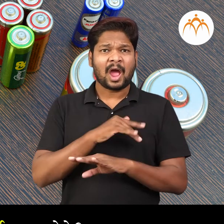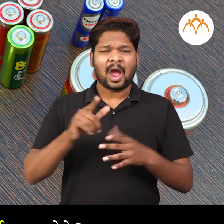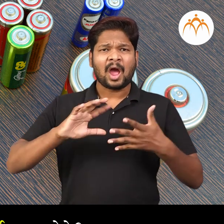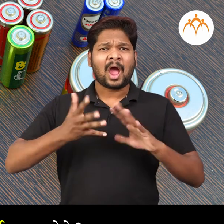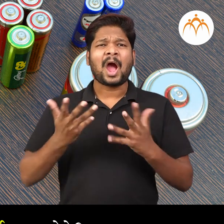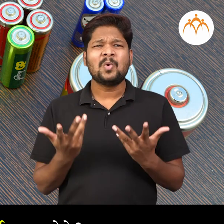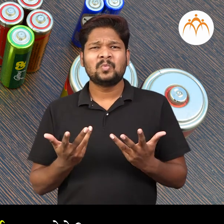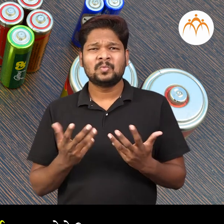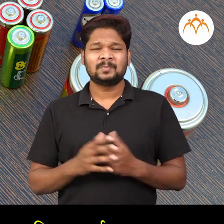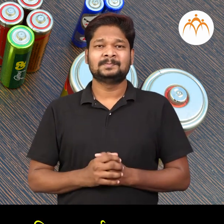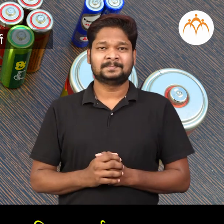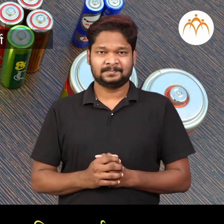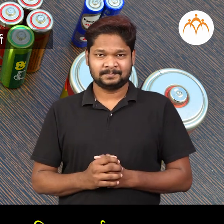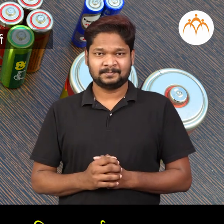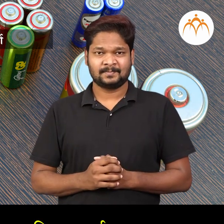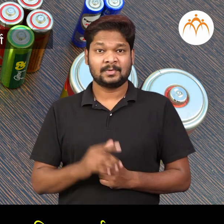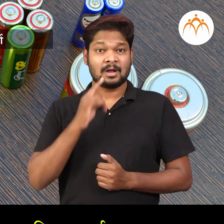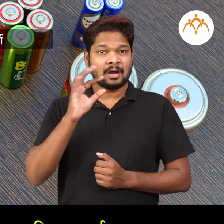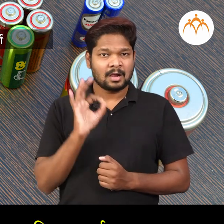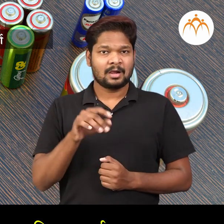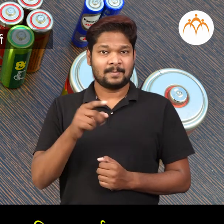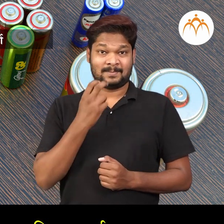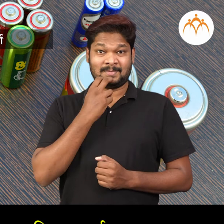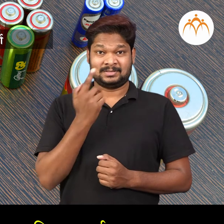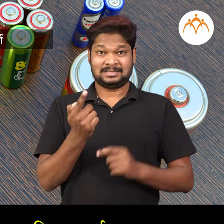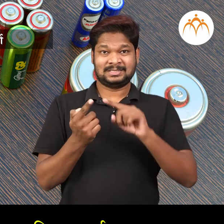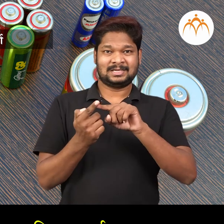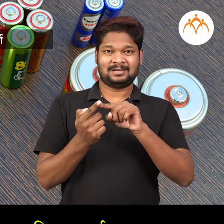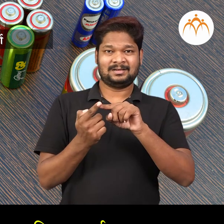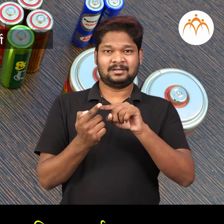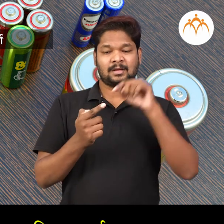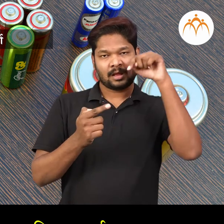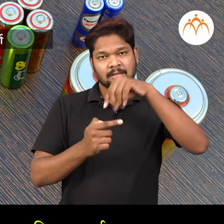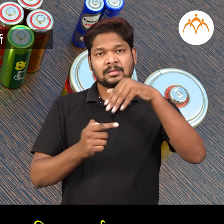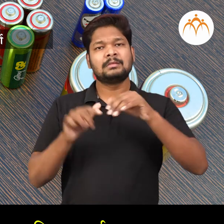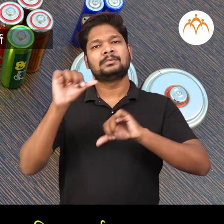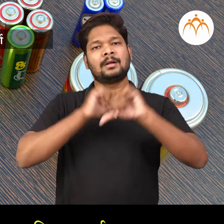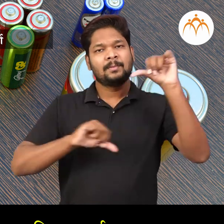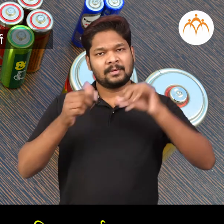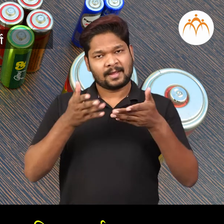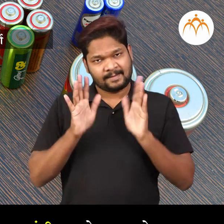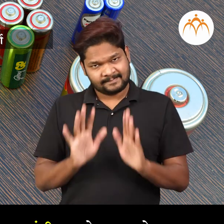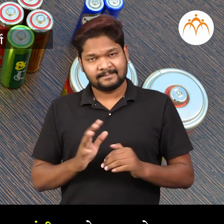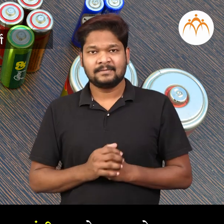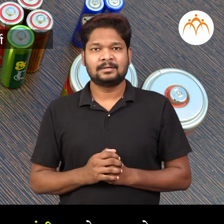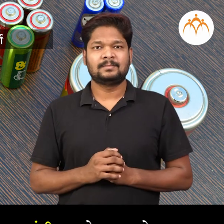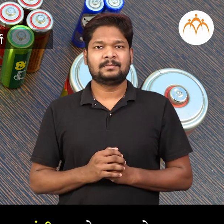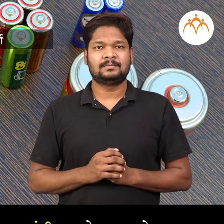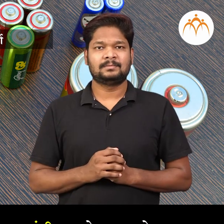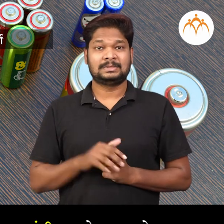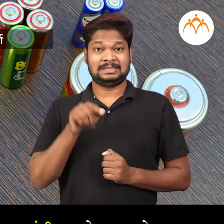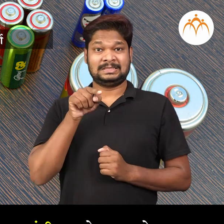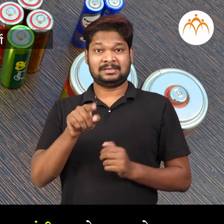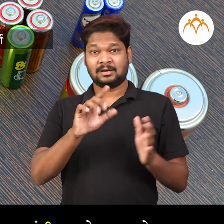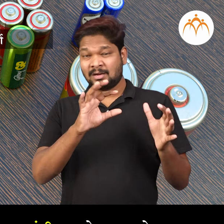नियति कि खर्च और घट हां रासायनिक पदार्थ आणि